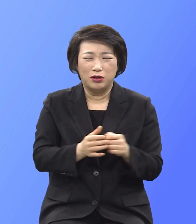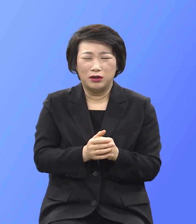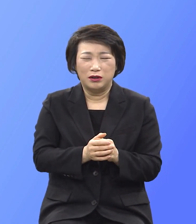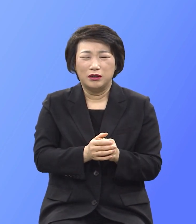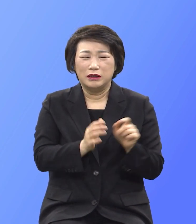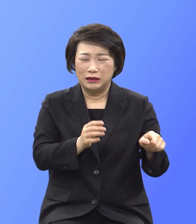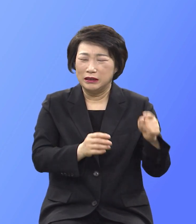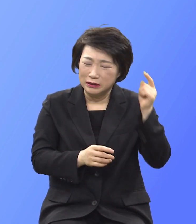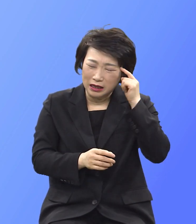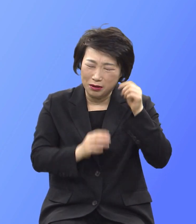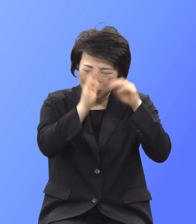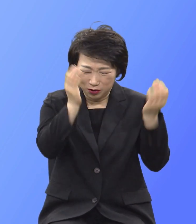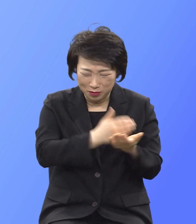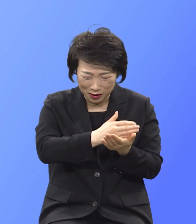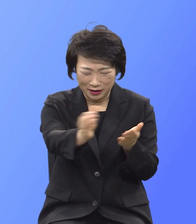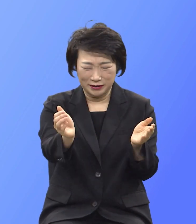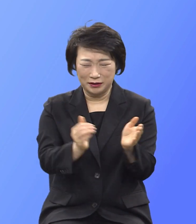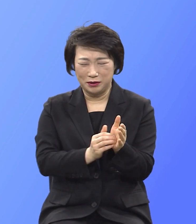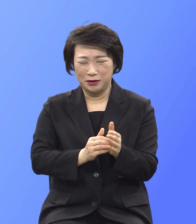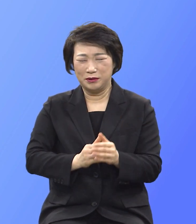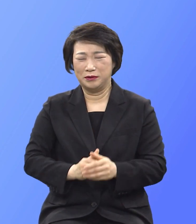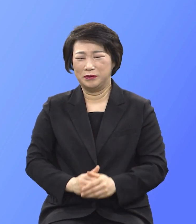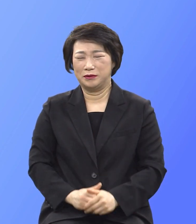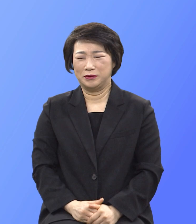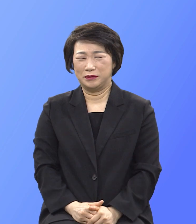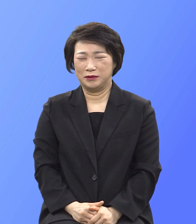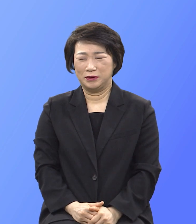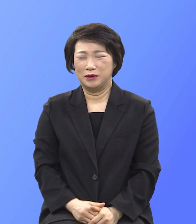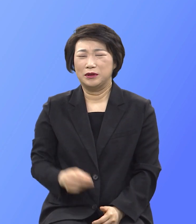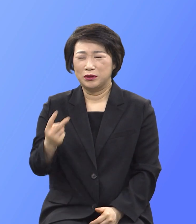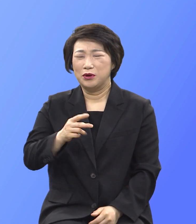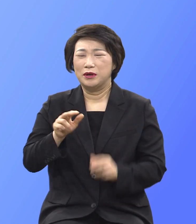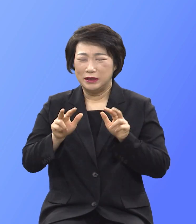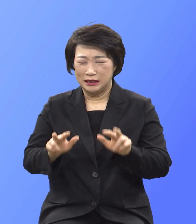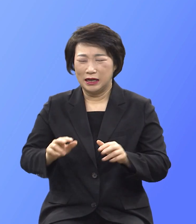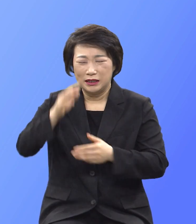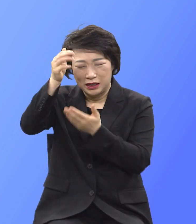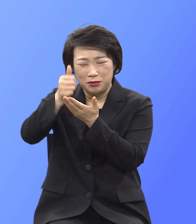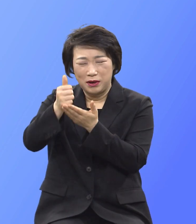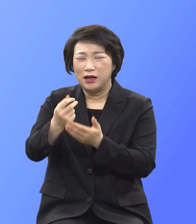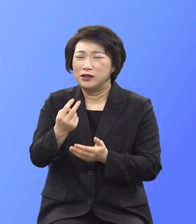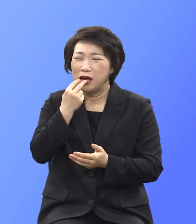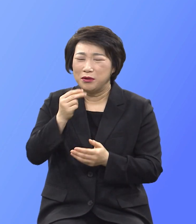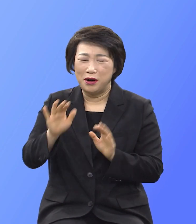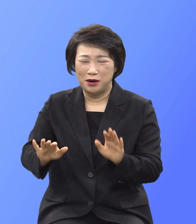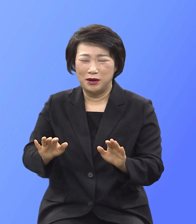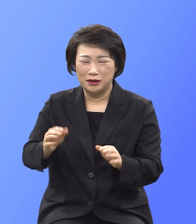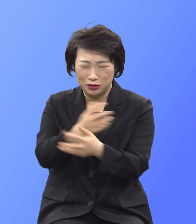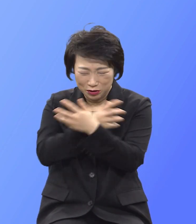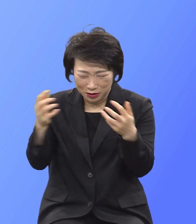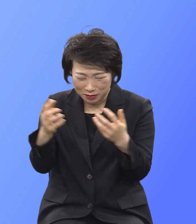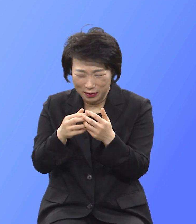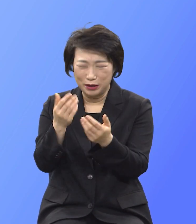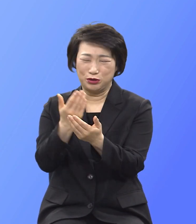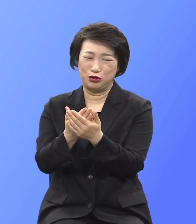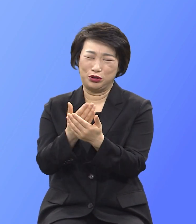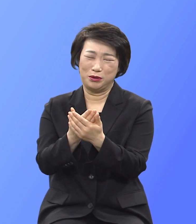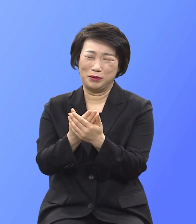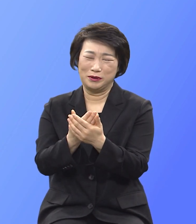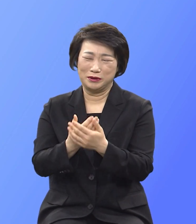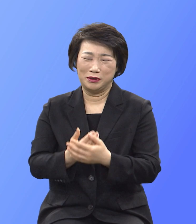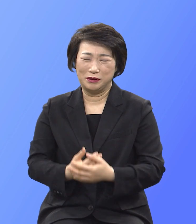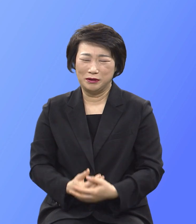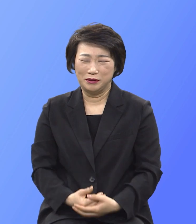저 생각을 몰아내시옵소서. 그리고 생명의 인격체인 생각으로 가득하게 하옵소서.